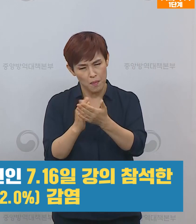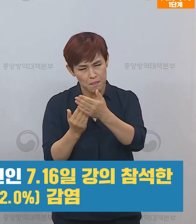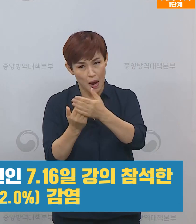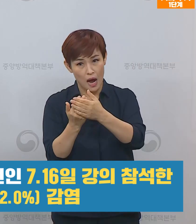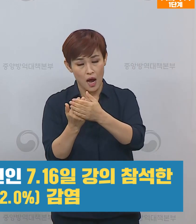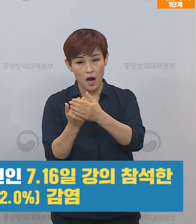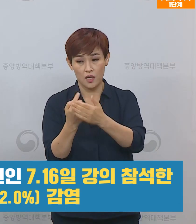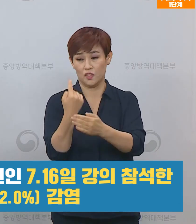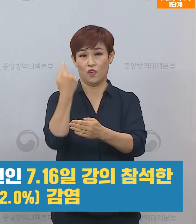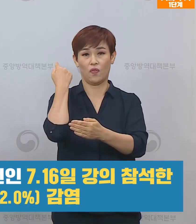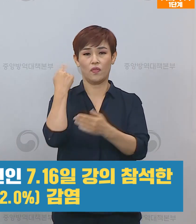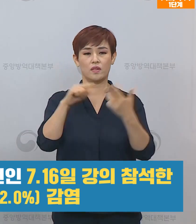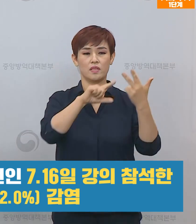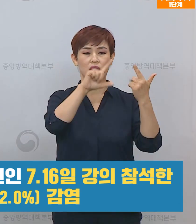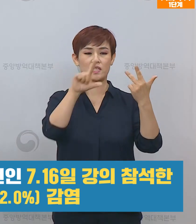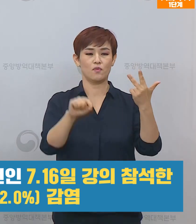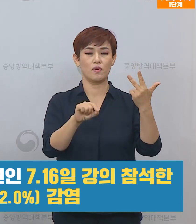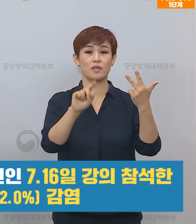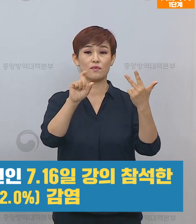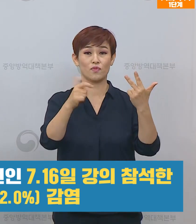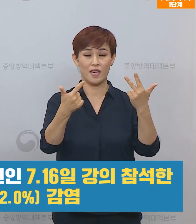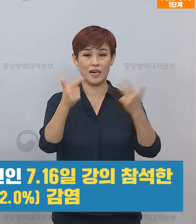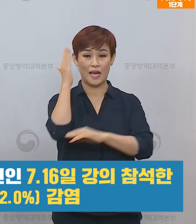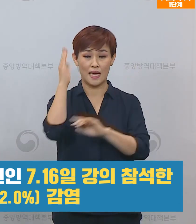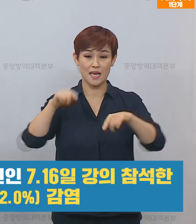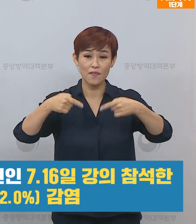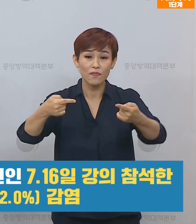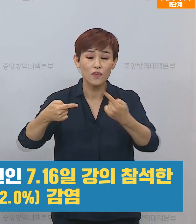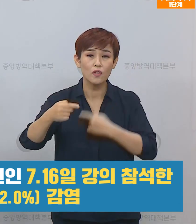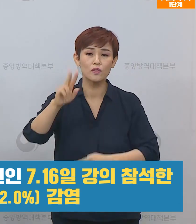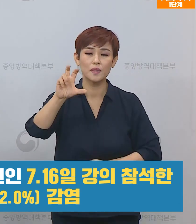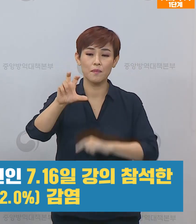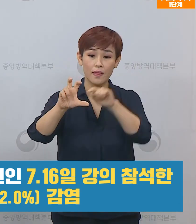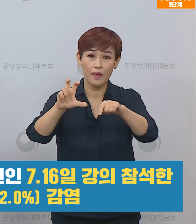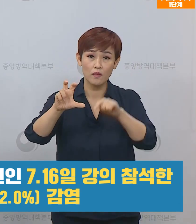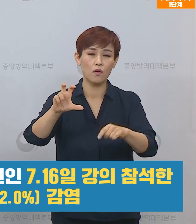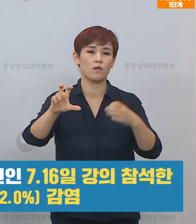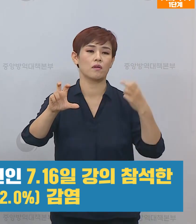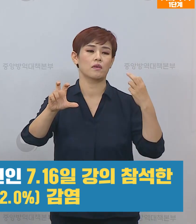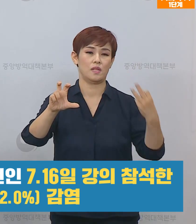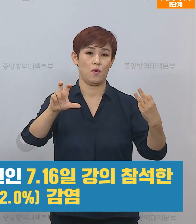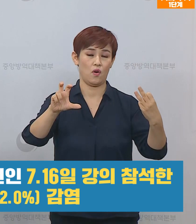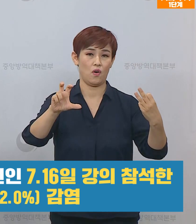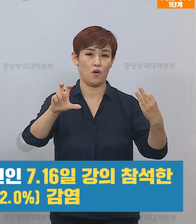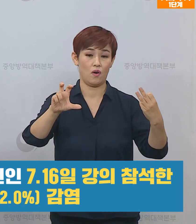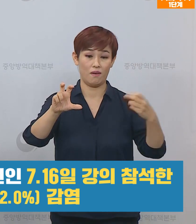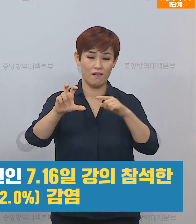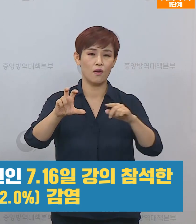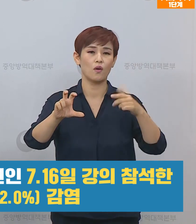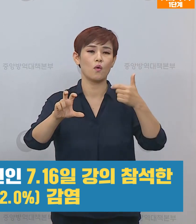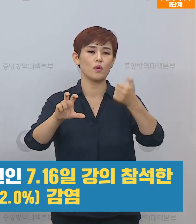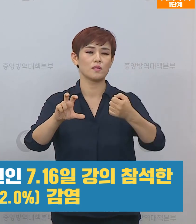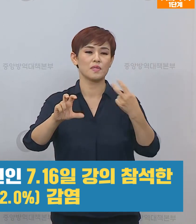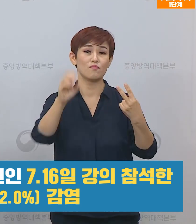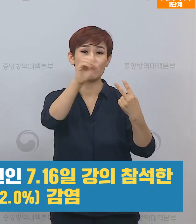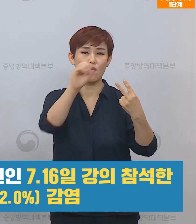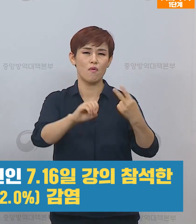7월 16일 강의에 참석한 25명 중 13명, 즉 52%, 반